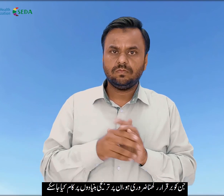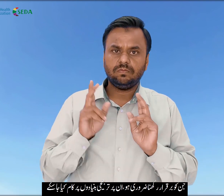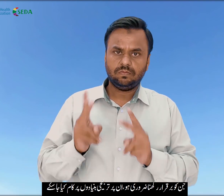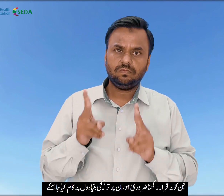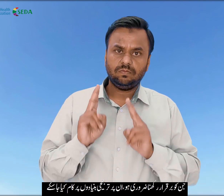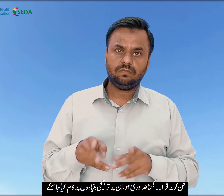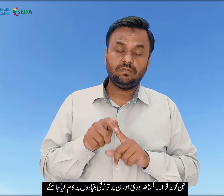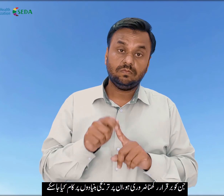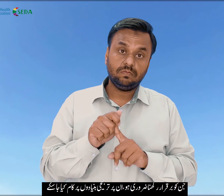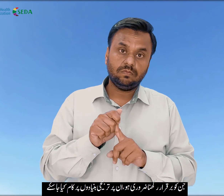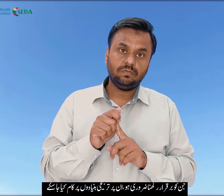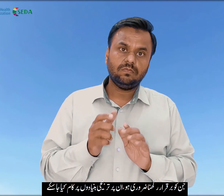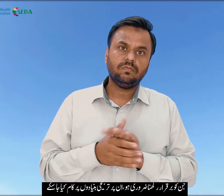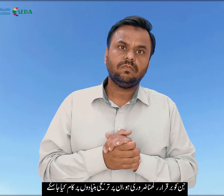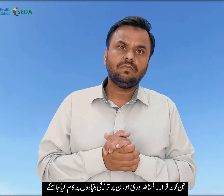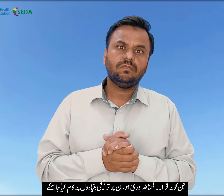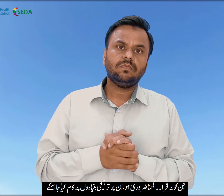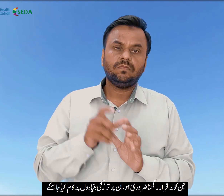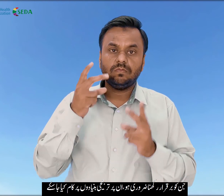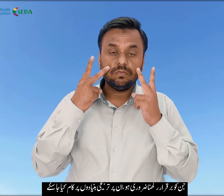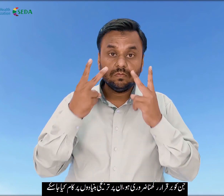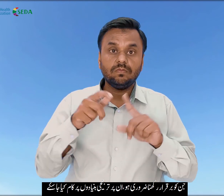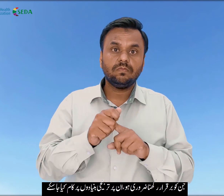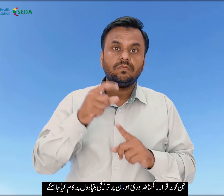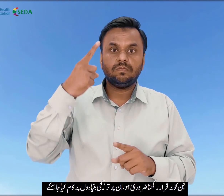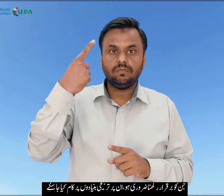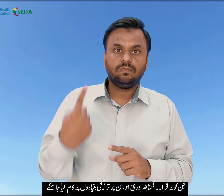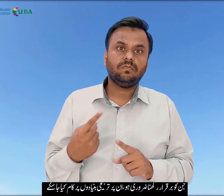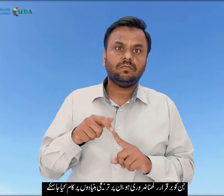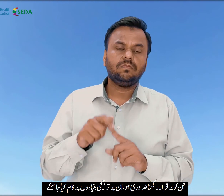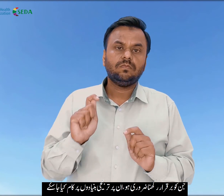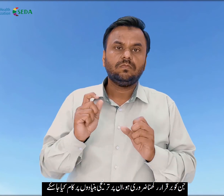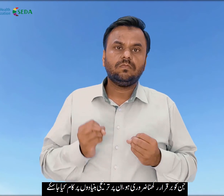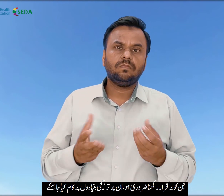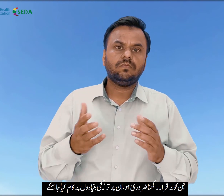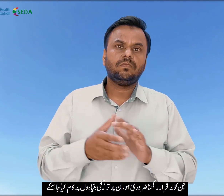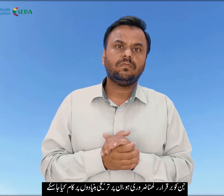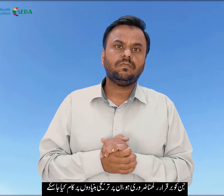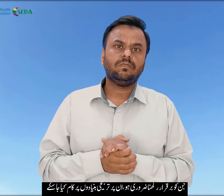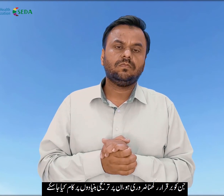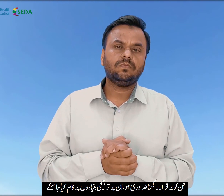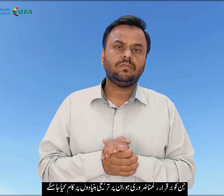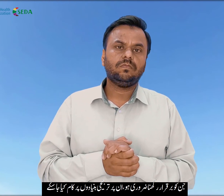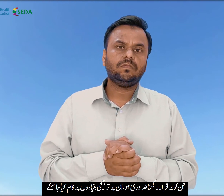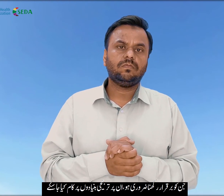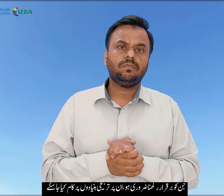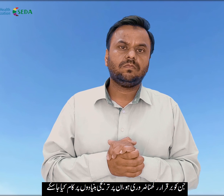جن کو برقرار رکھنا ضروری ہو ان پر ترجیحی بنیادوں پر کام کیا جا سکے۔